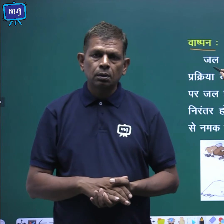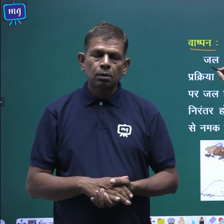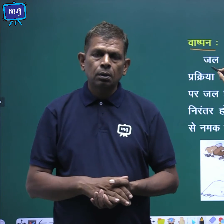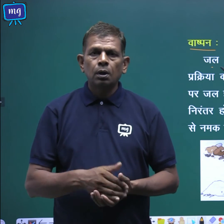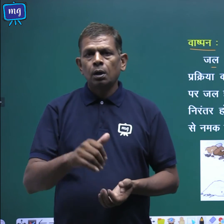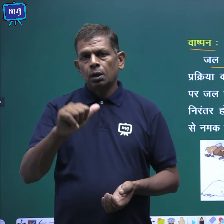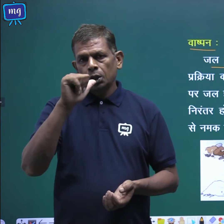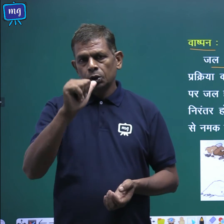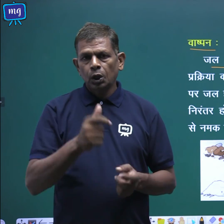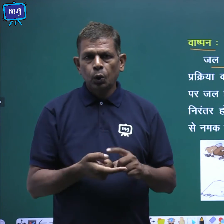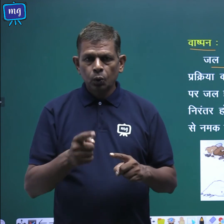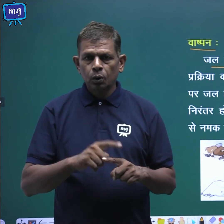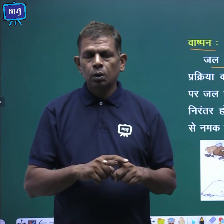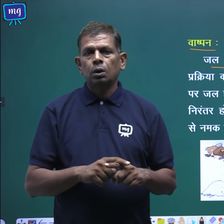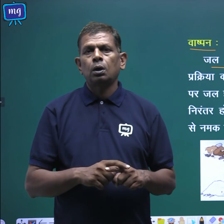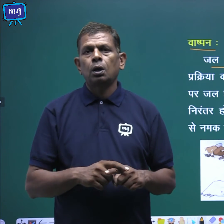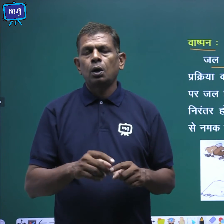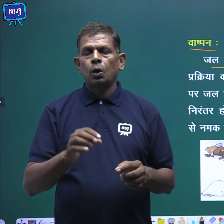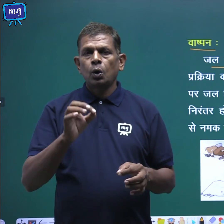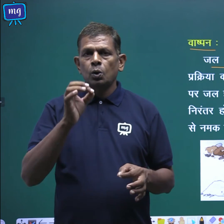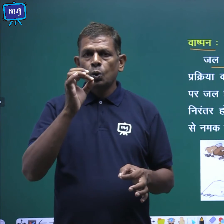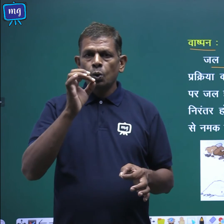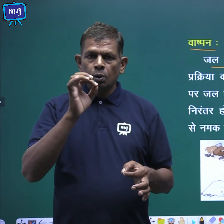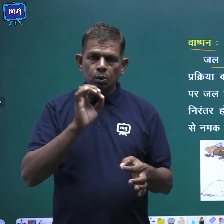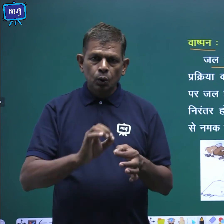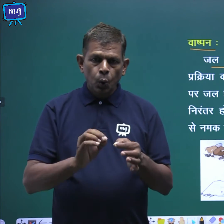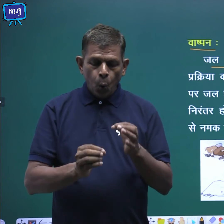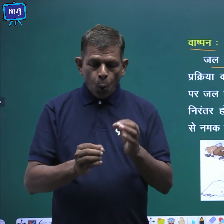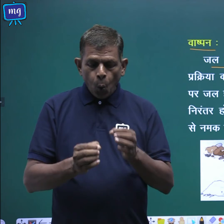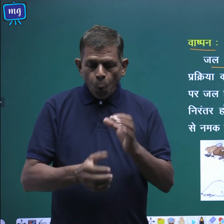जल को वाष्प में परिवर्तन